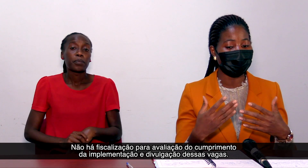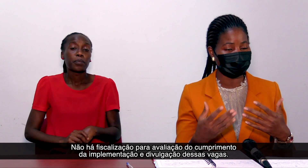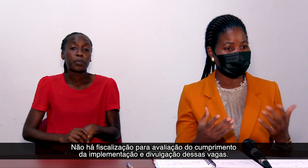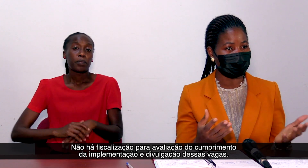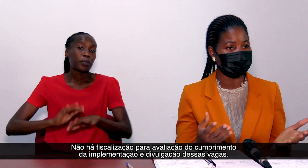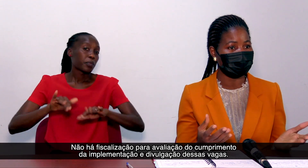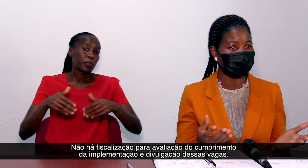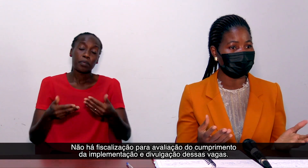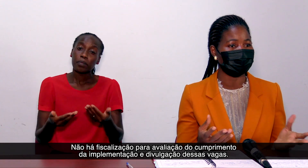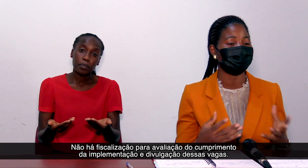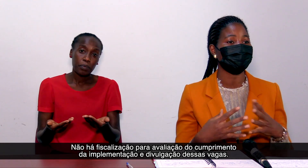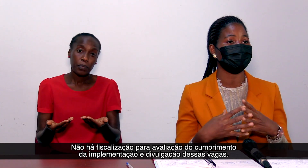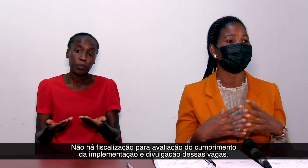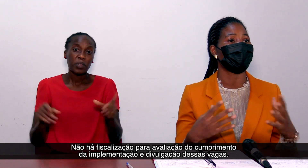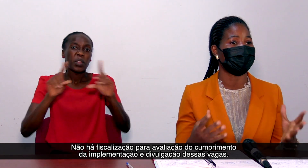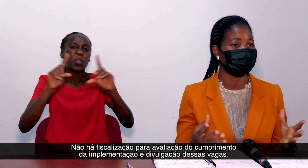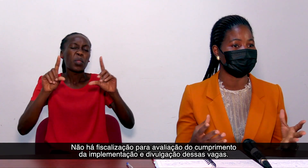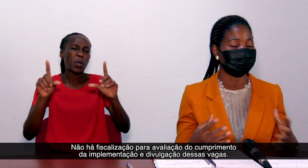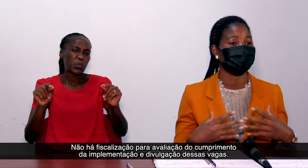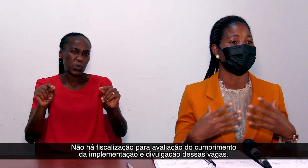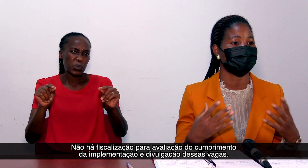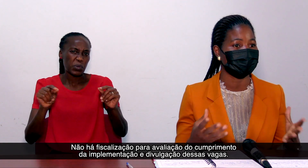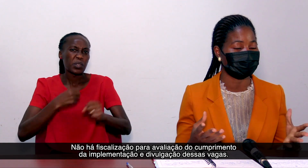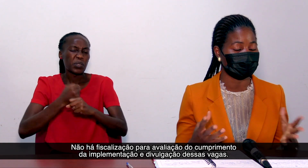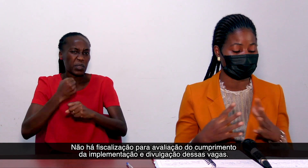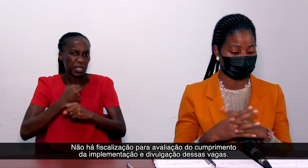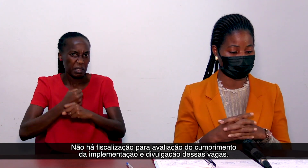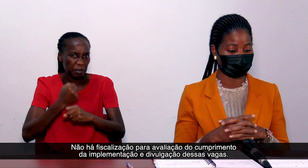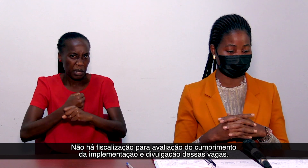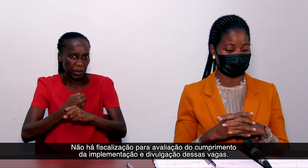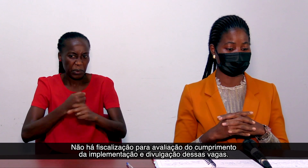as suas vagas de emprego não têm sido claras e não são acessíveis para as pessoas com deficiência.